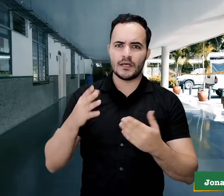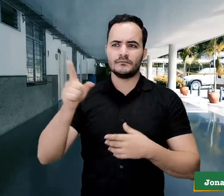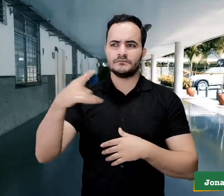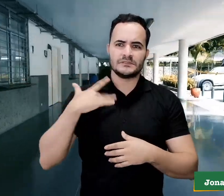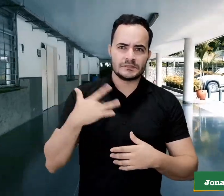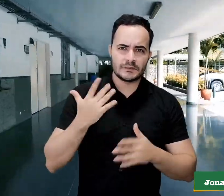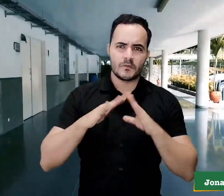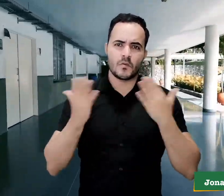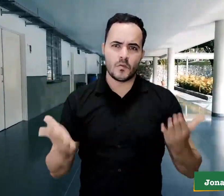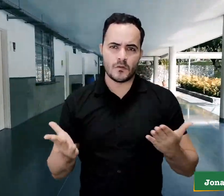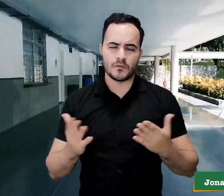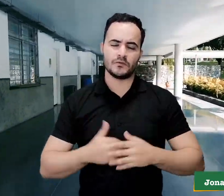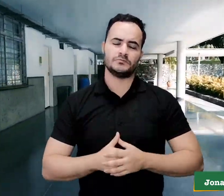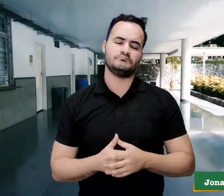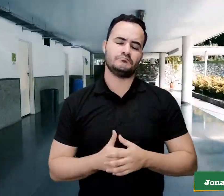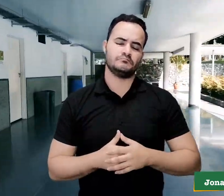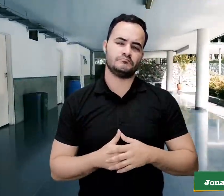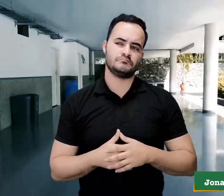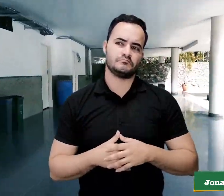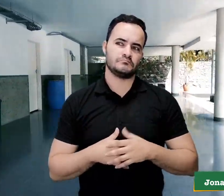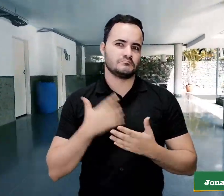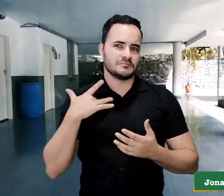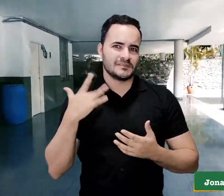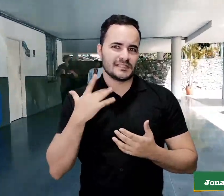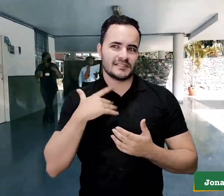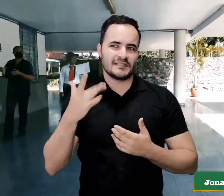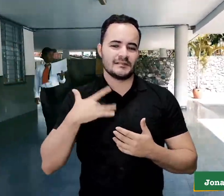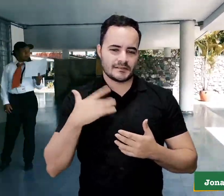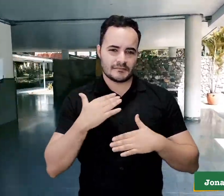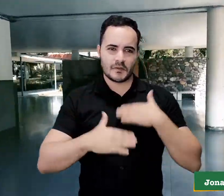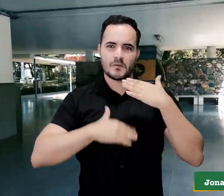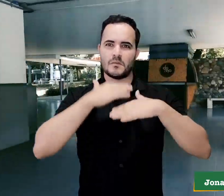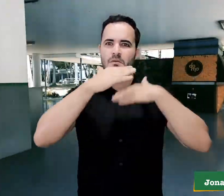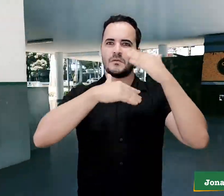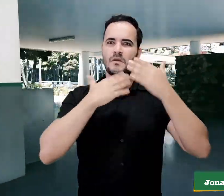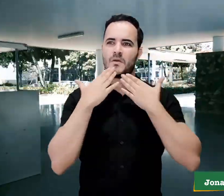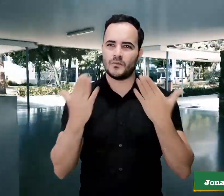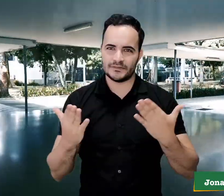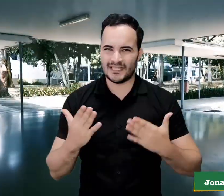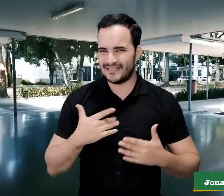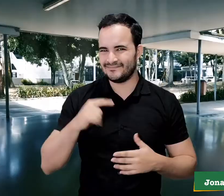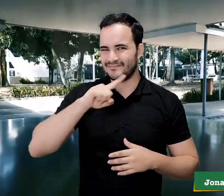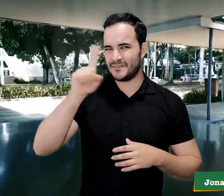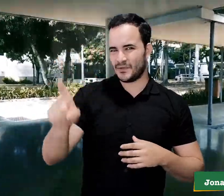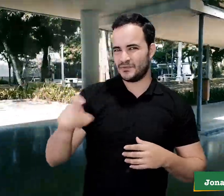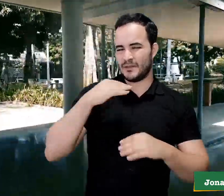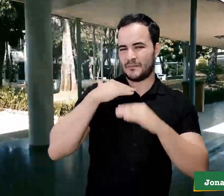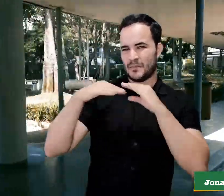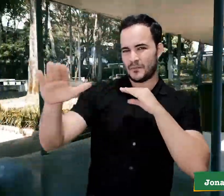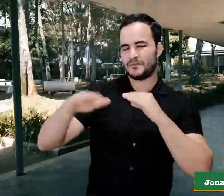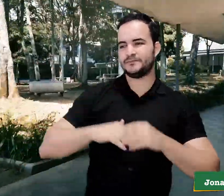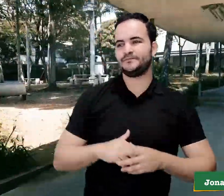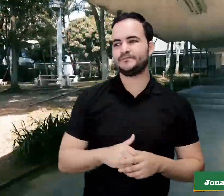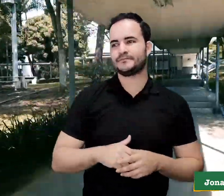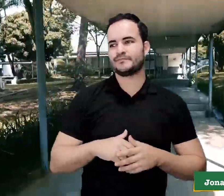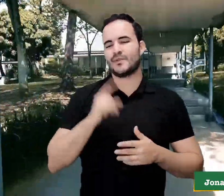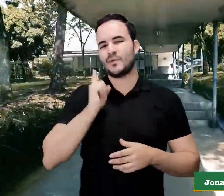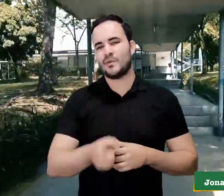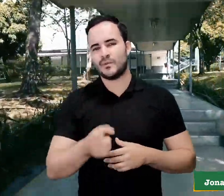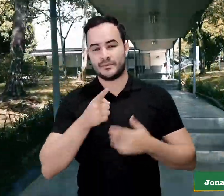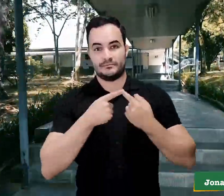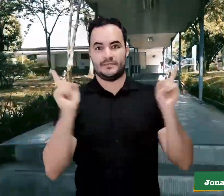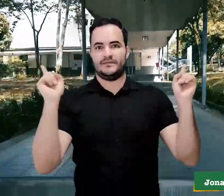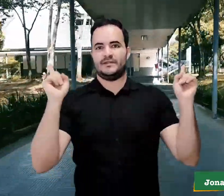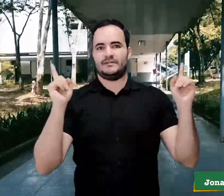se había sentido, cómo veía sus avances en esta virtualidad, porque era